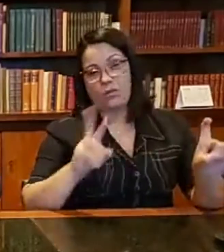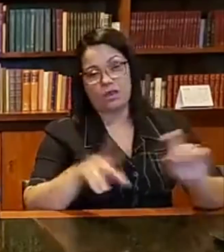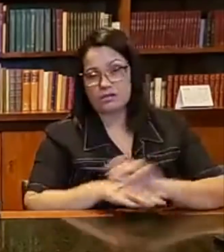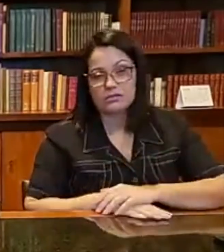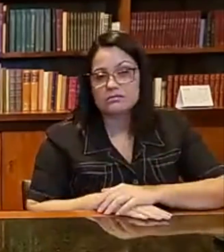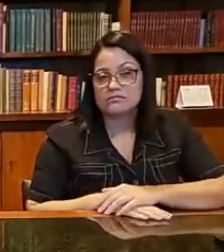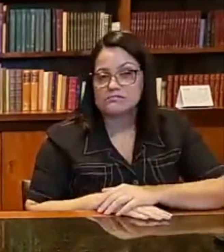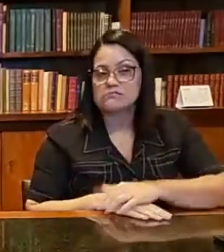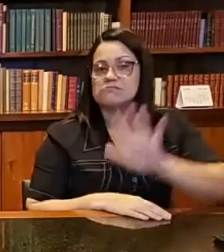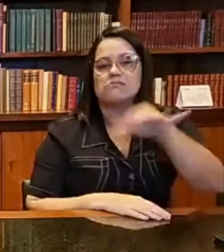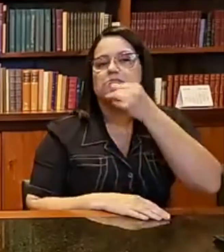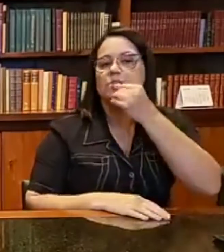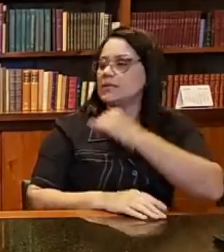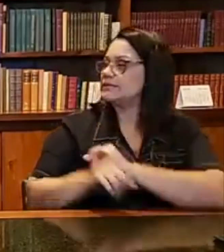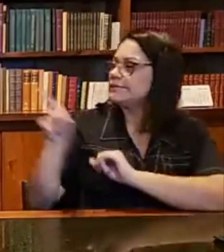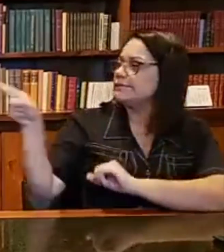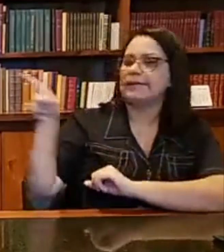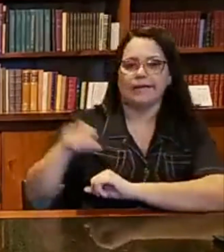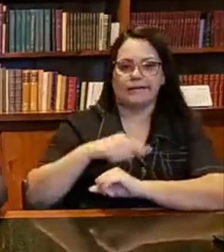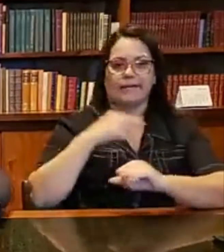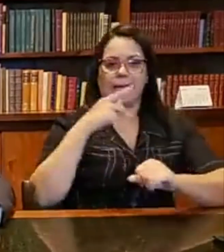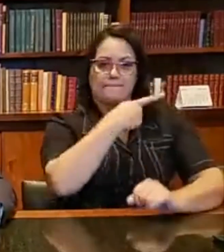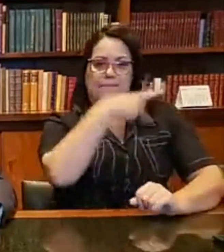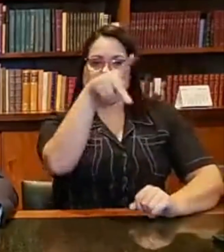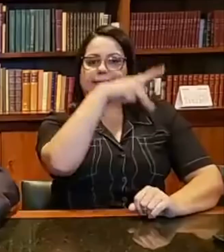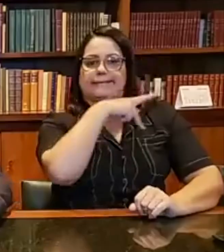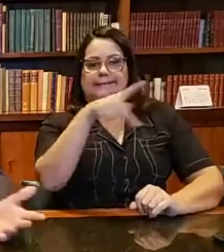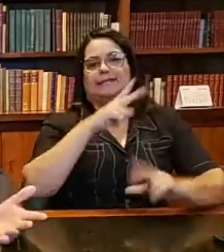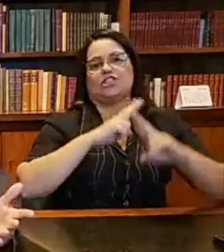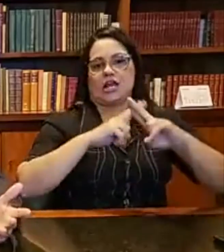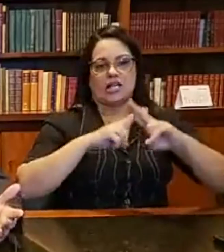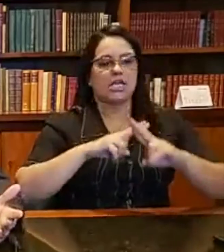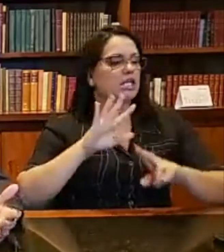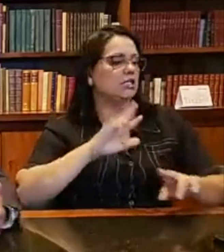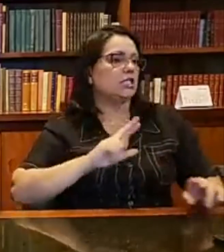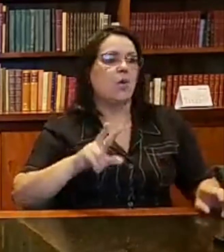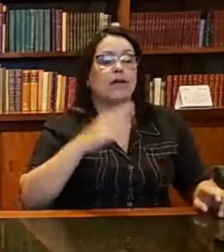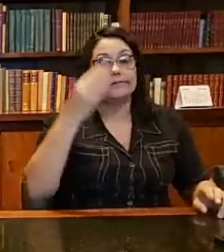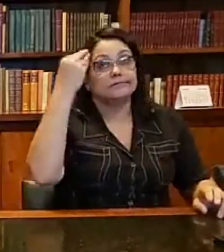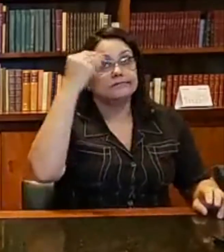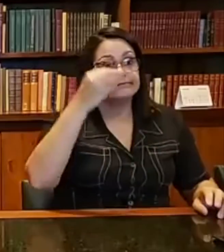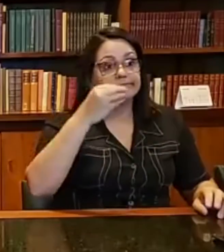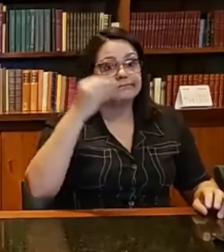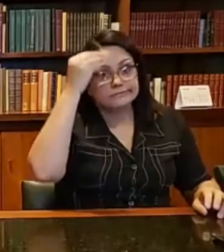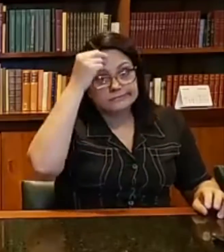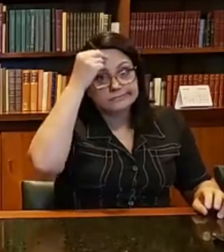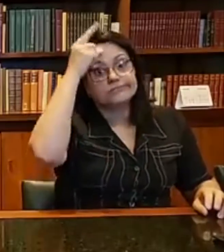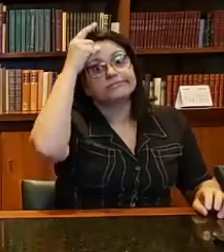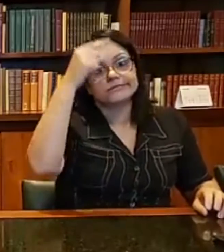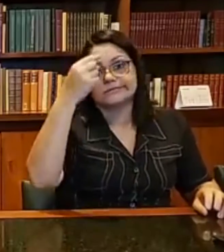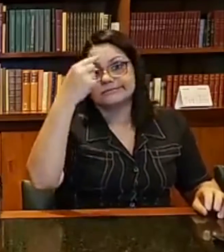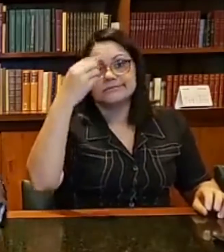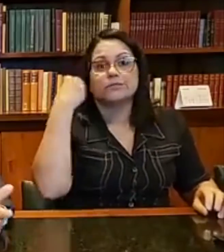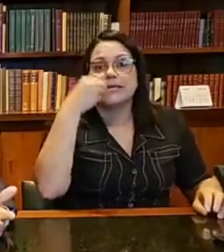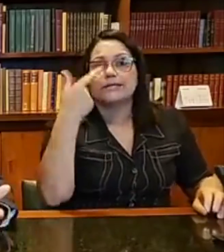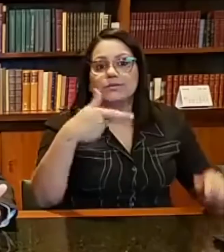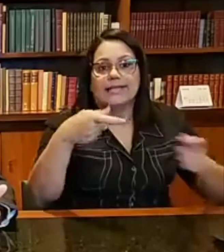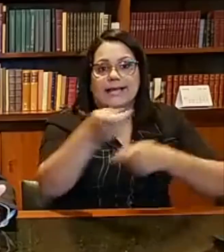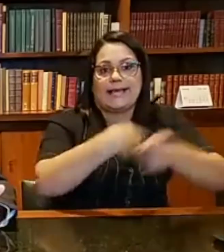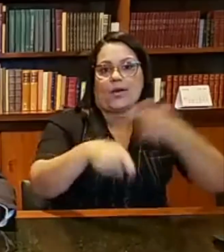Brasil. O presidente da Caixa não fosse alguém da economia. Né? Não tem cabimento. Eu fosse presidente da Caixa, com todo respeito, eu não ia fazer nada lá.